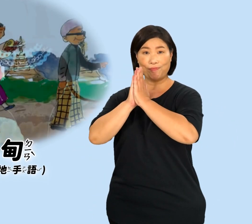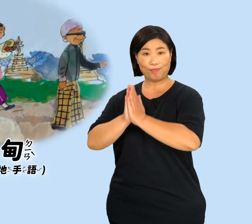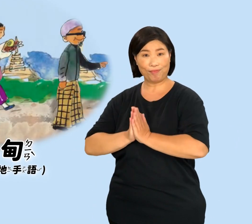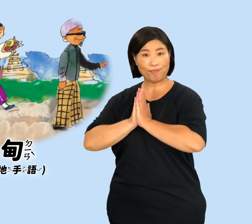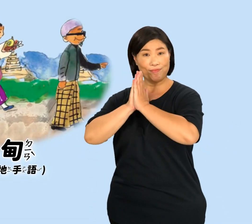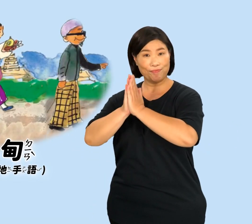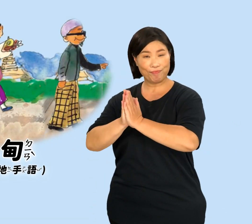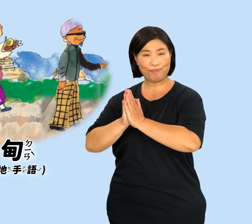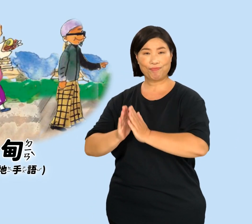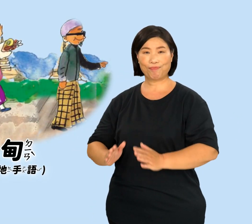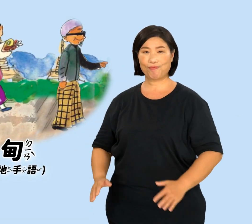缅甸，